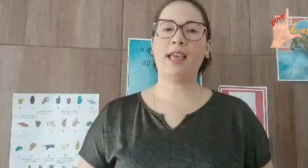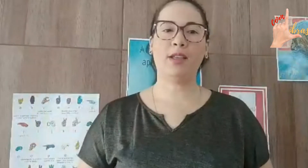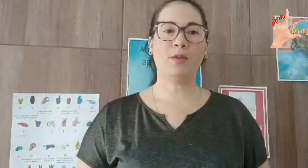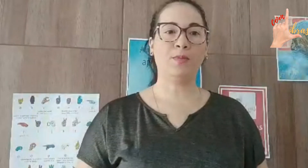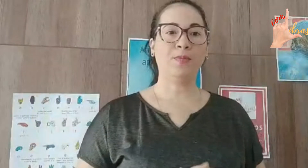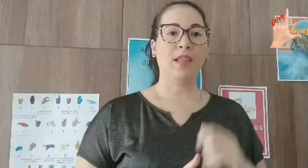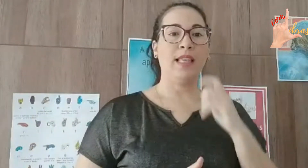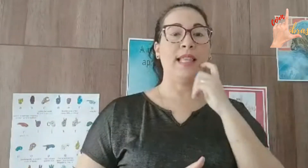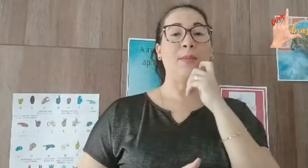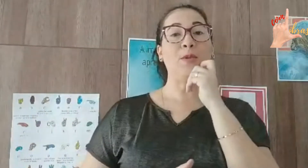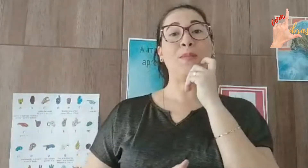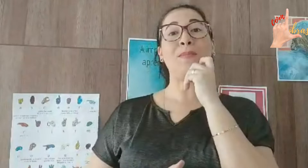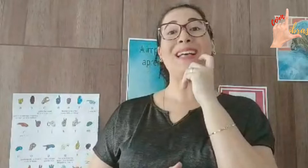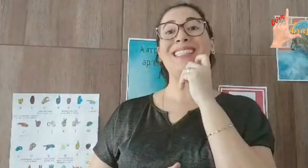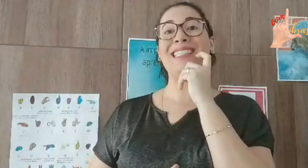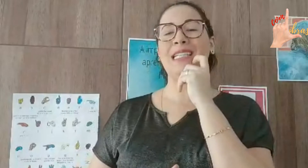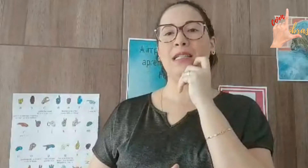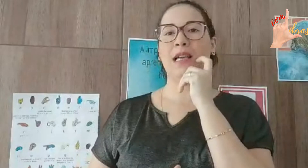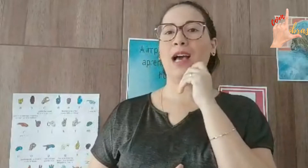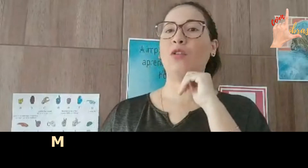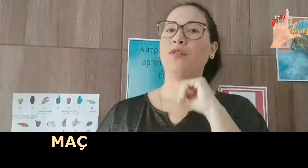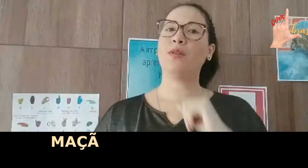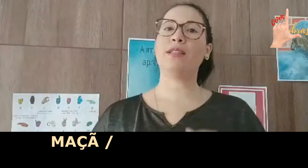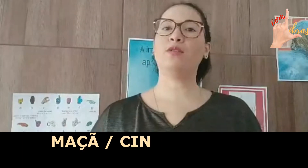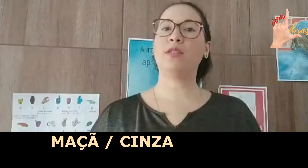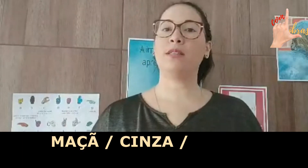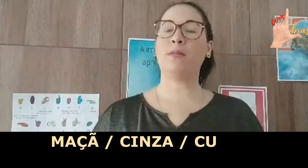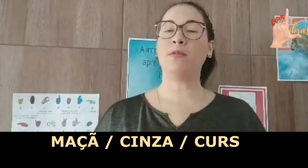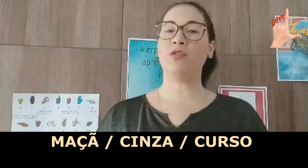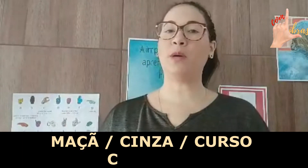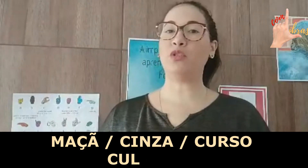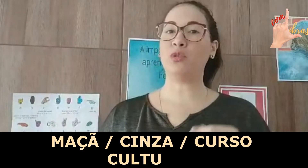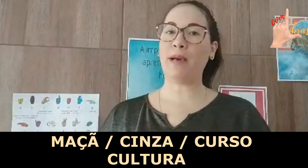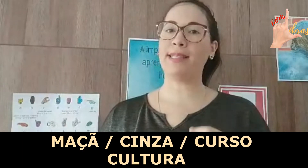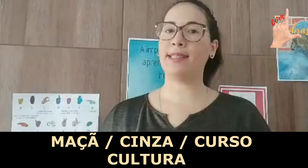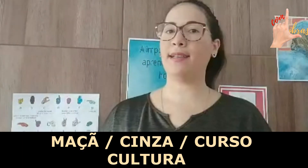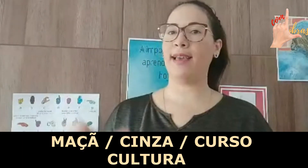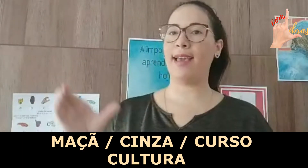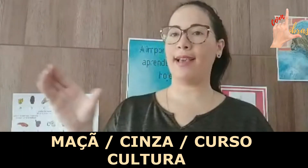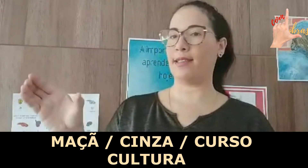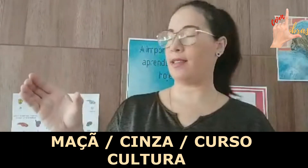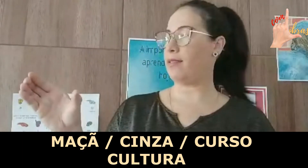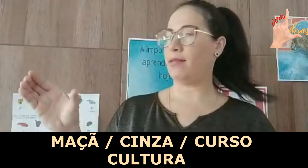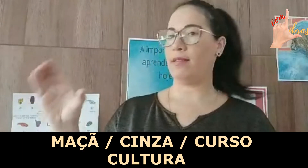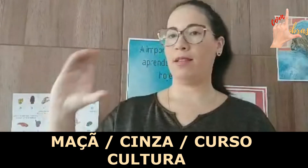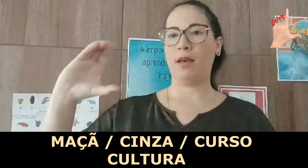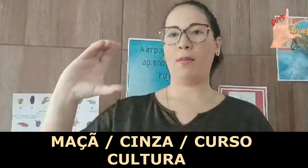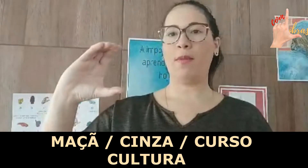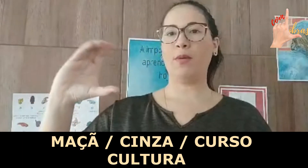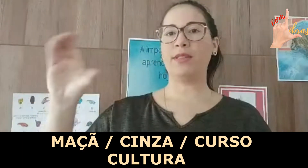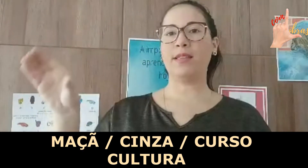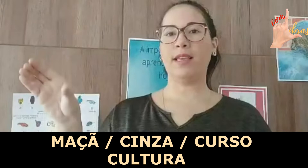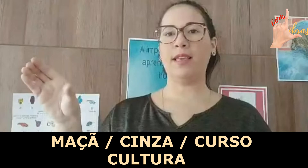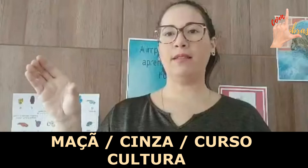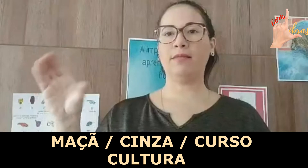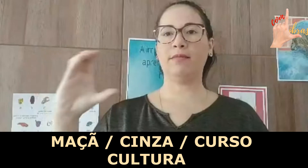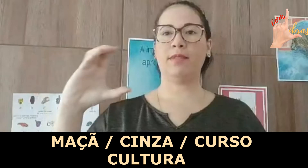certo. Temos maçã. A configuração de mão de maçã é essa. Mão em C, tá